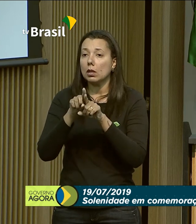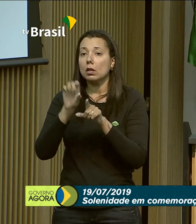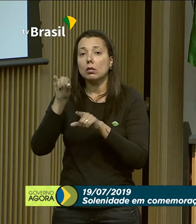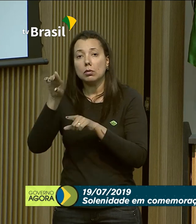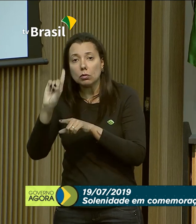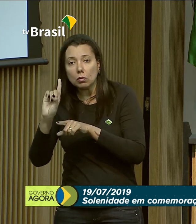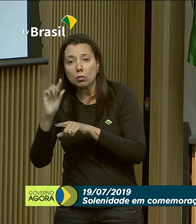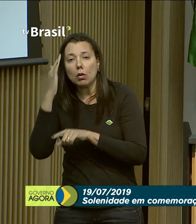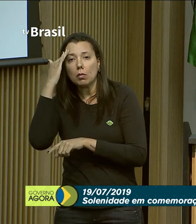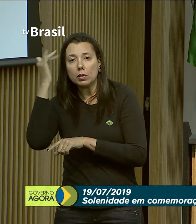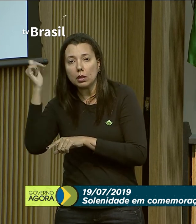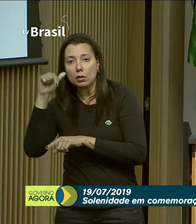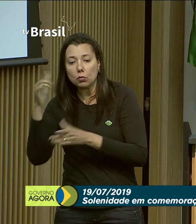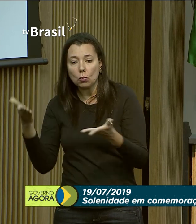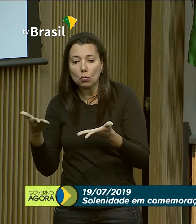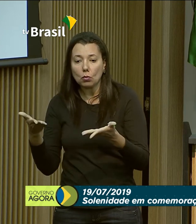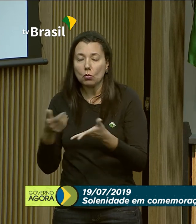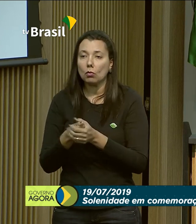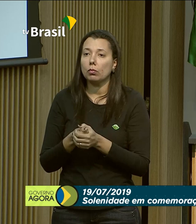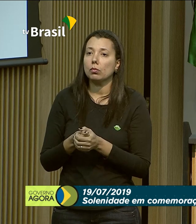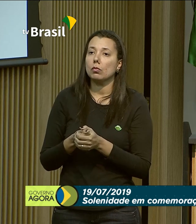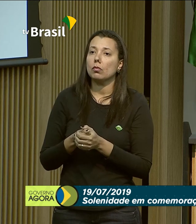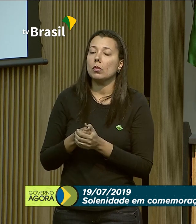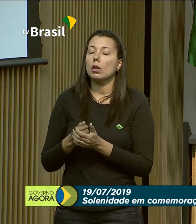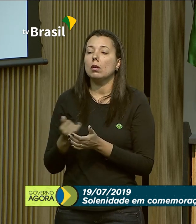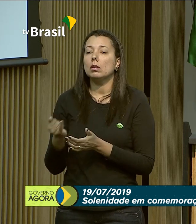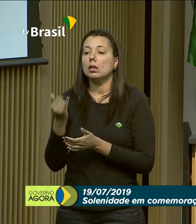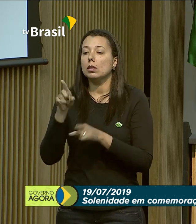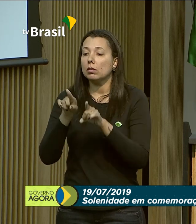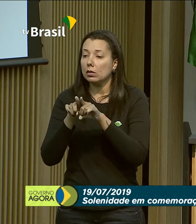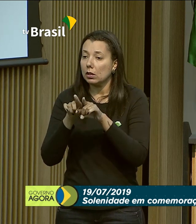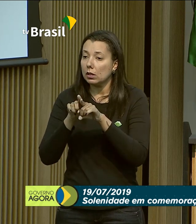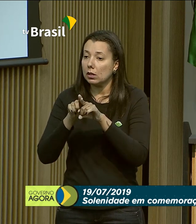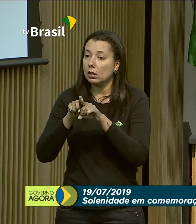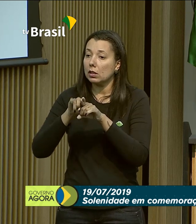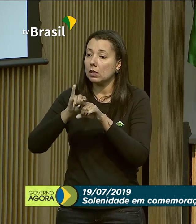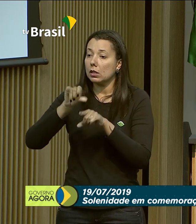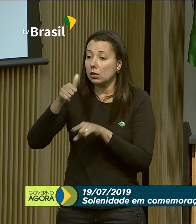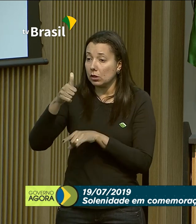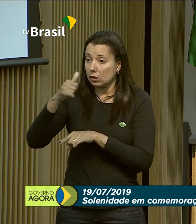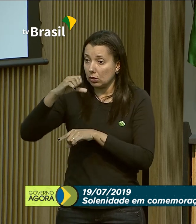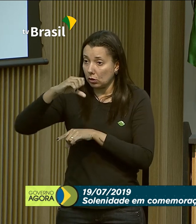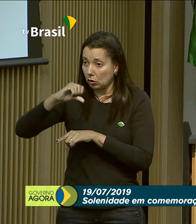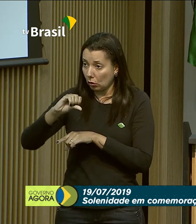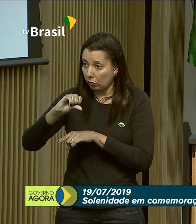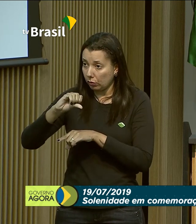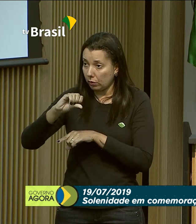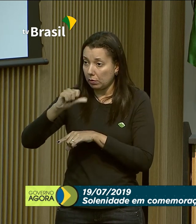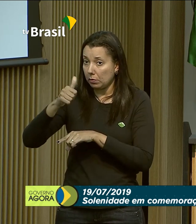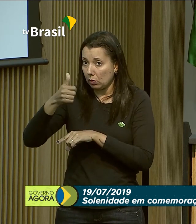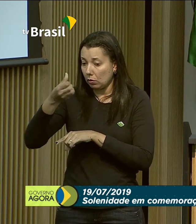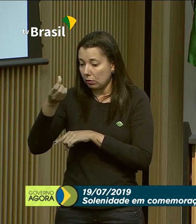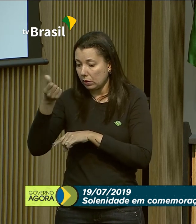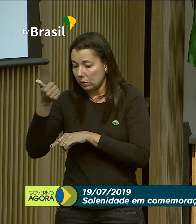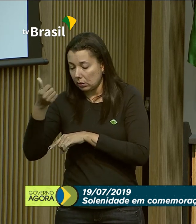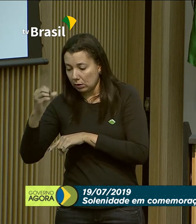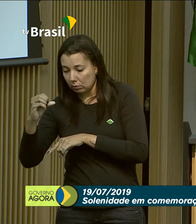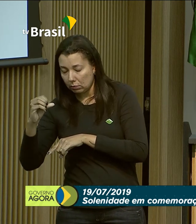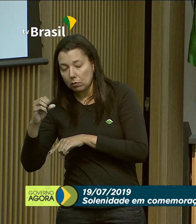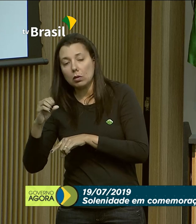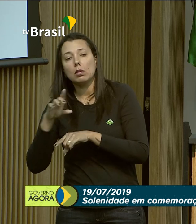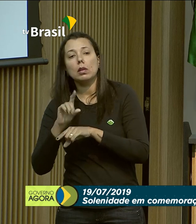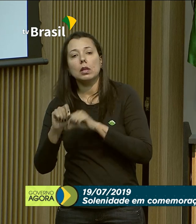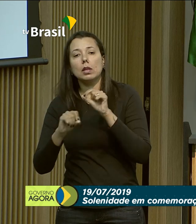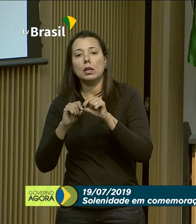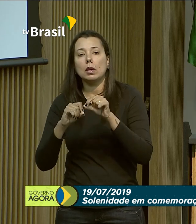será homenageado nesta data, fundado em 19 de julho de 1976. Esse foi o primeiro